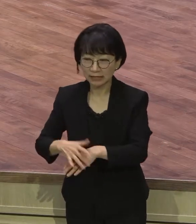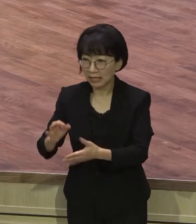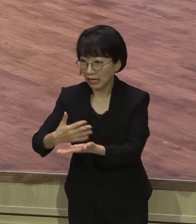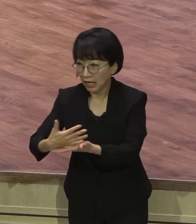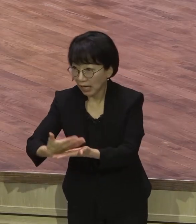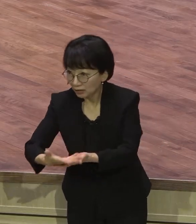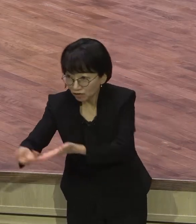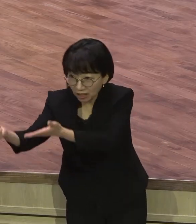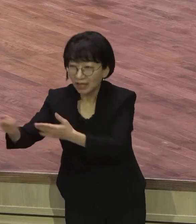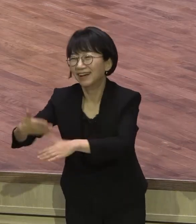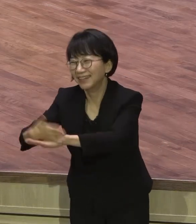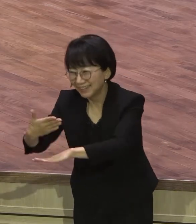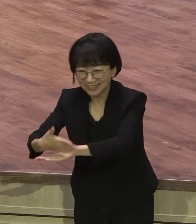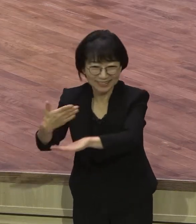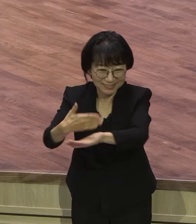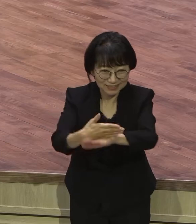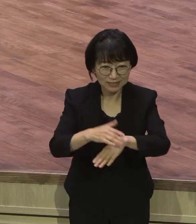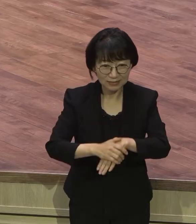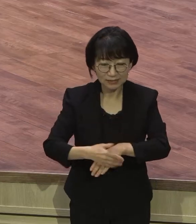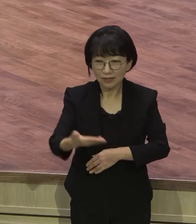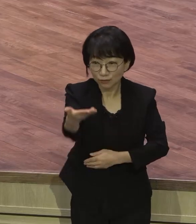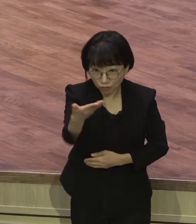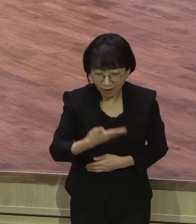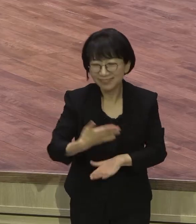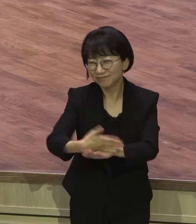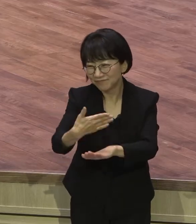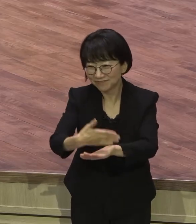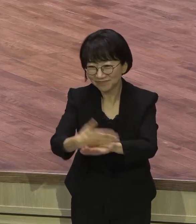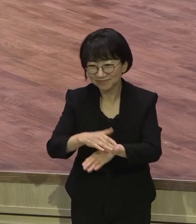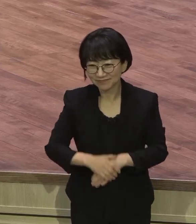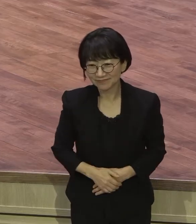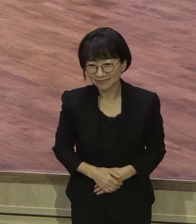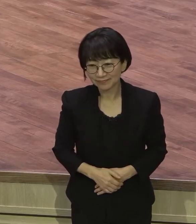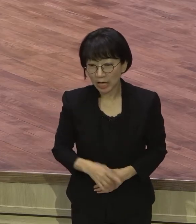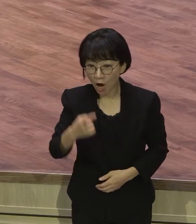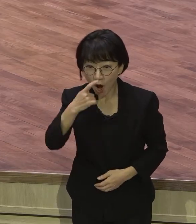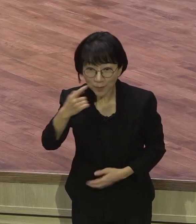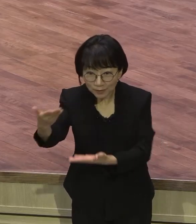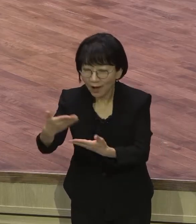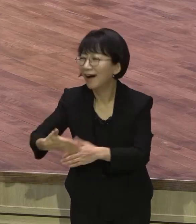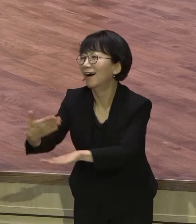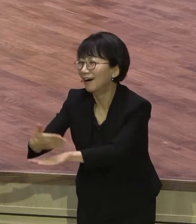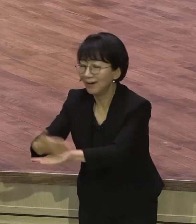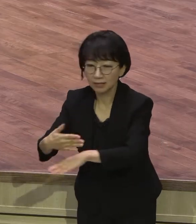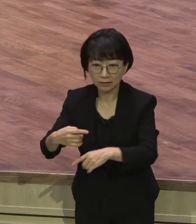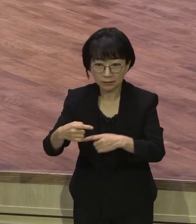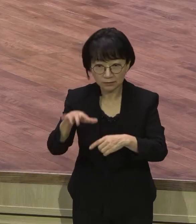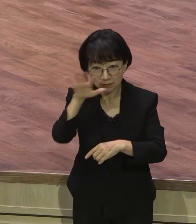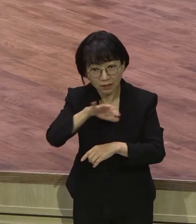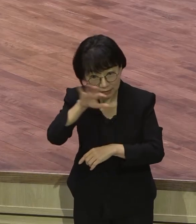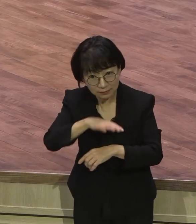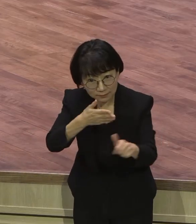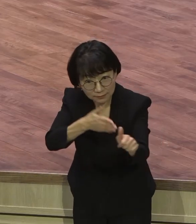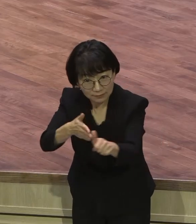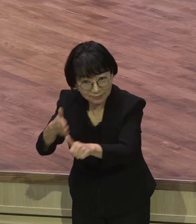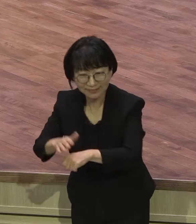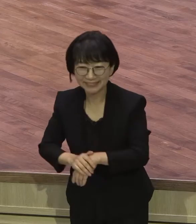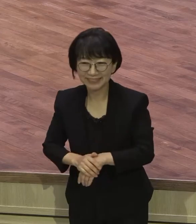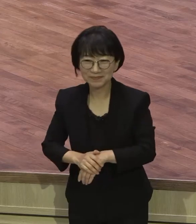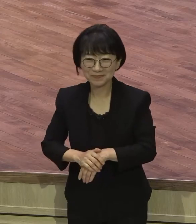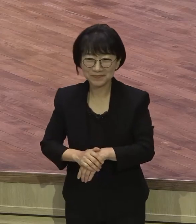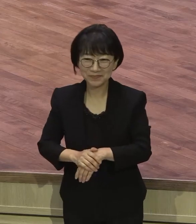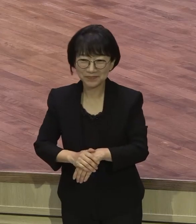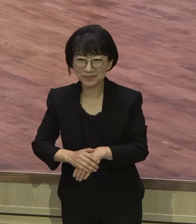가거든 감사해요. 물 주거든 감사해요. 커피 주거든 감사해요. 우리